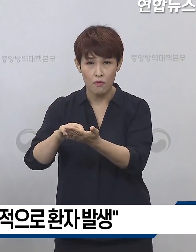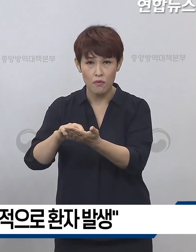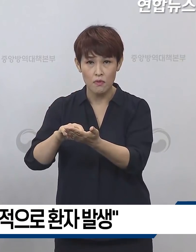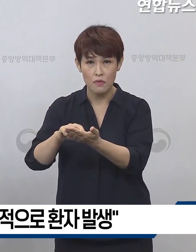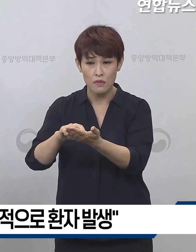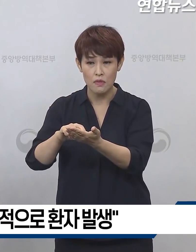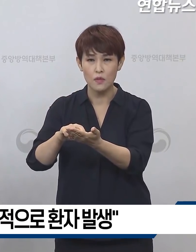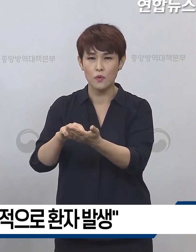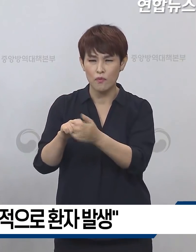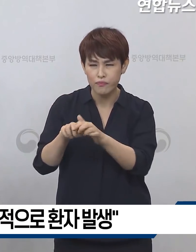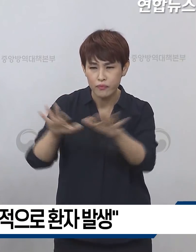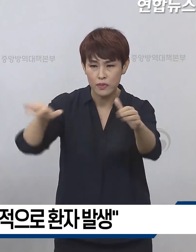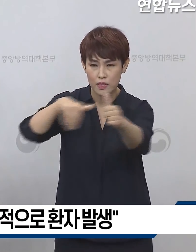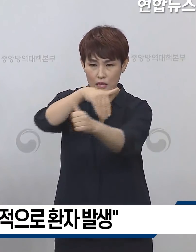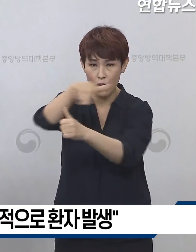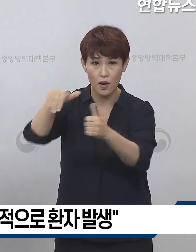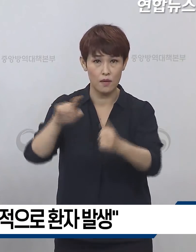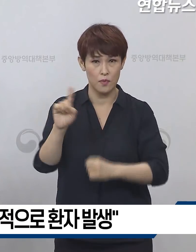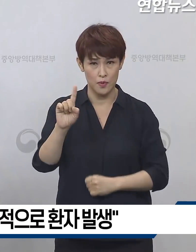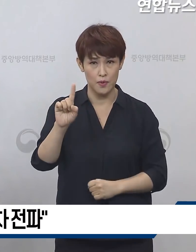확산 현황입니다.